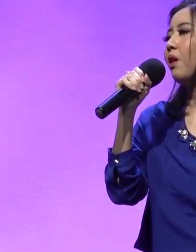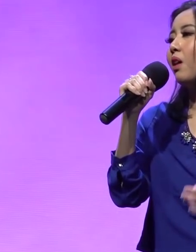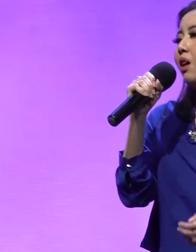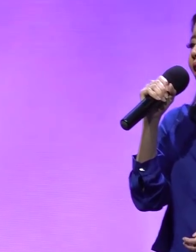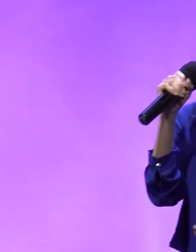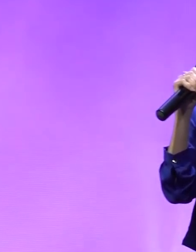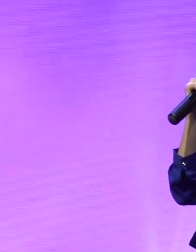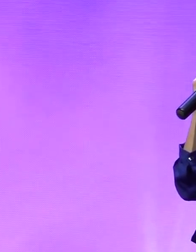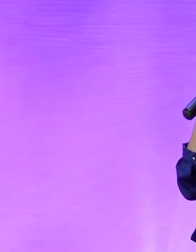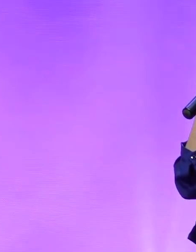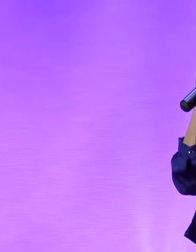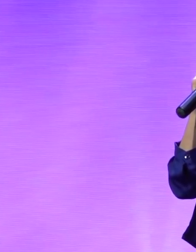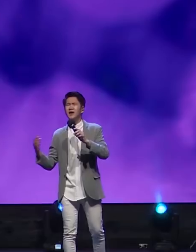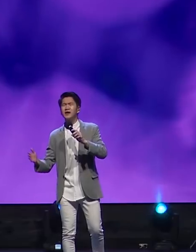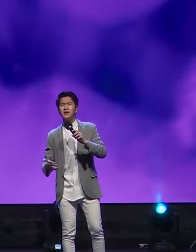kepada-Mu.